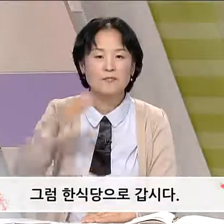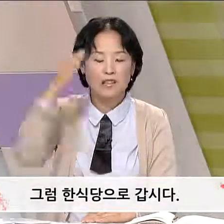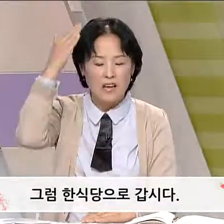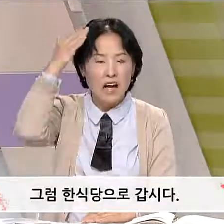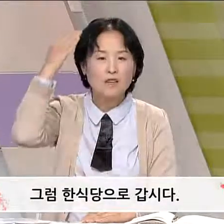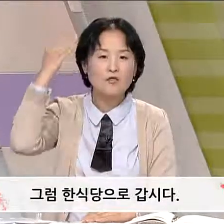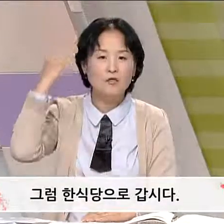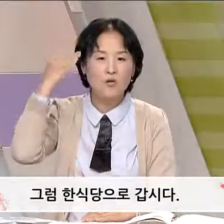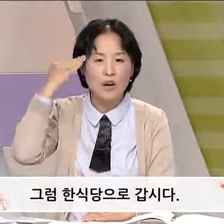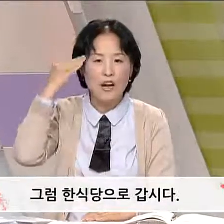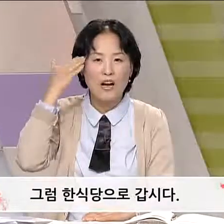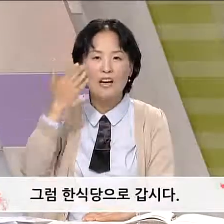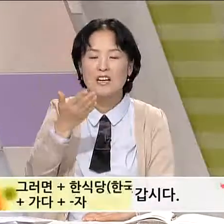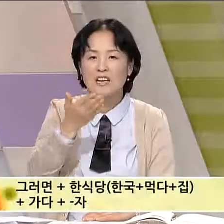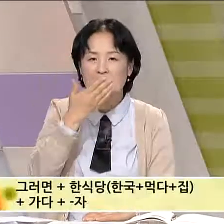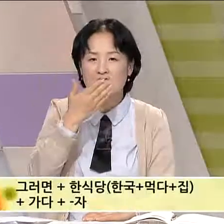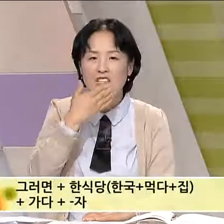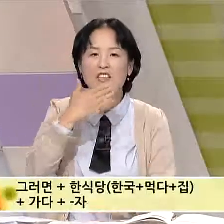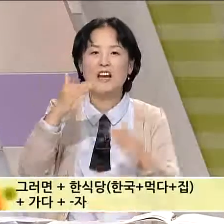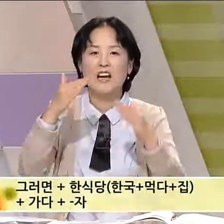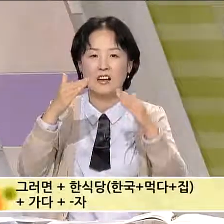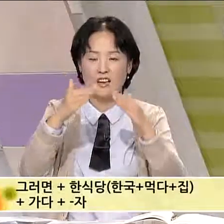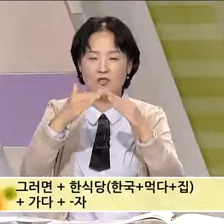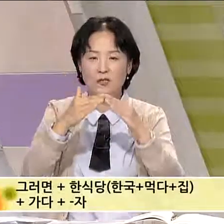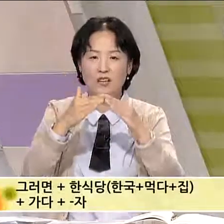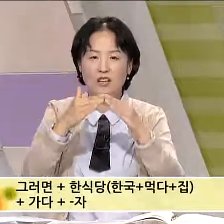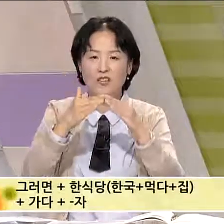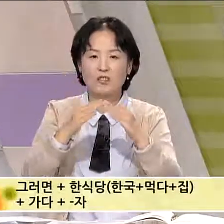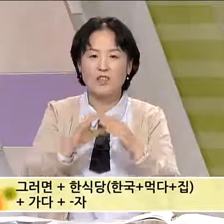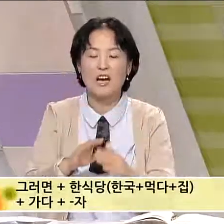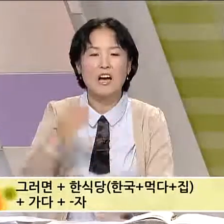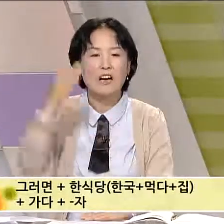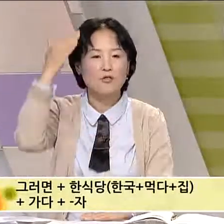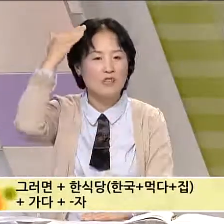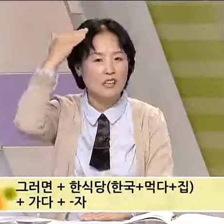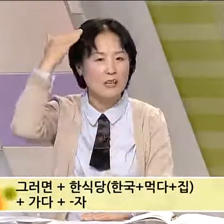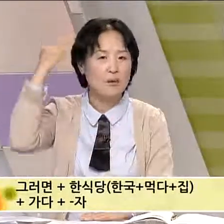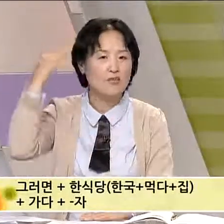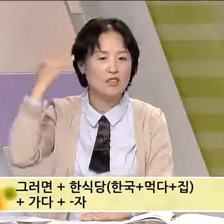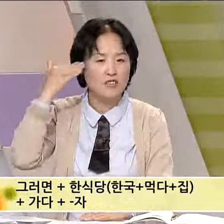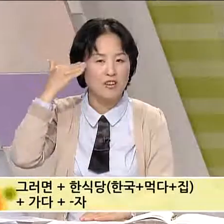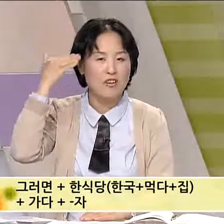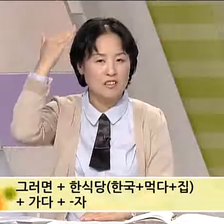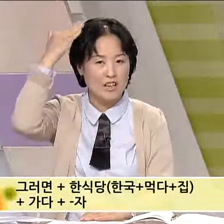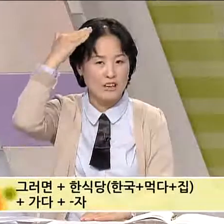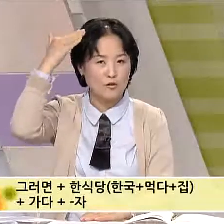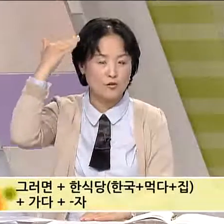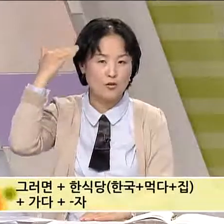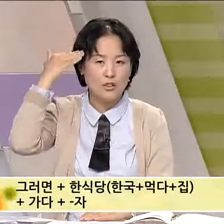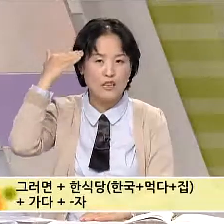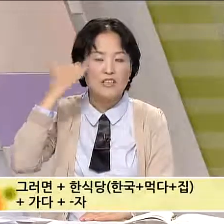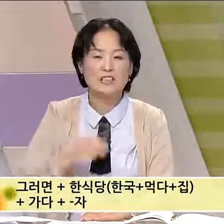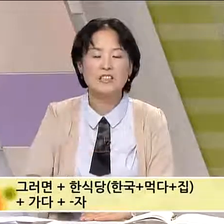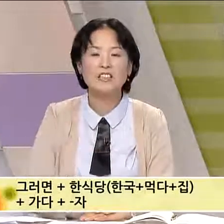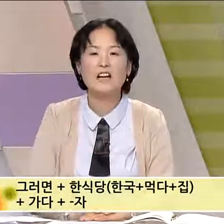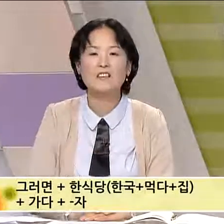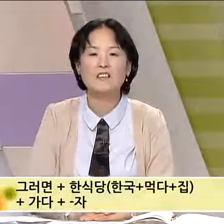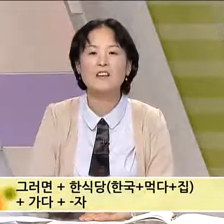한국과 식당 해주시면 되는데요. 자 한국은 익히 배우셨죠? 자 한국. 자 식당은